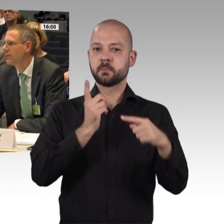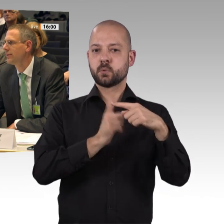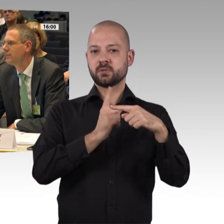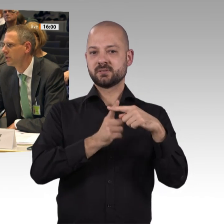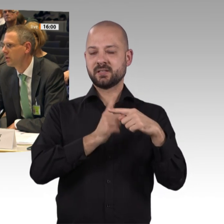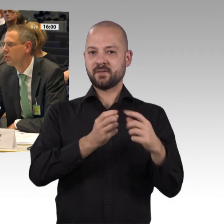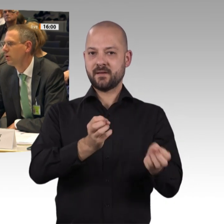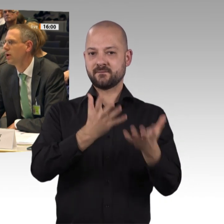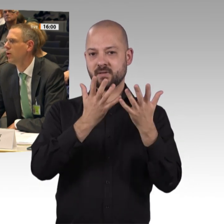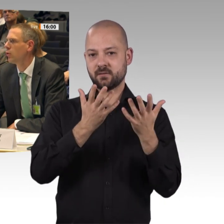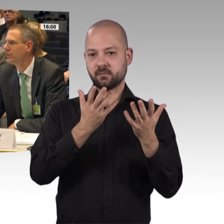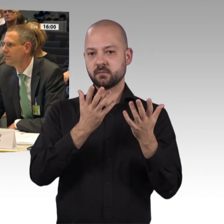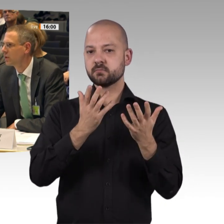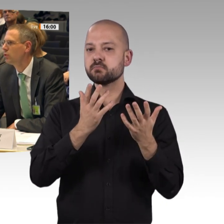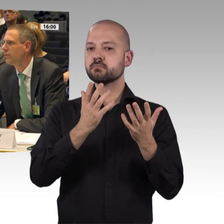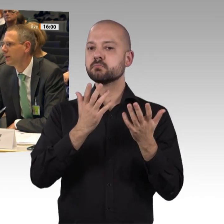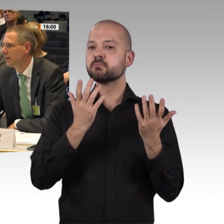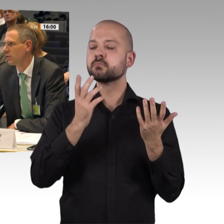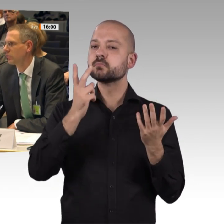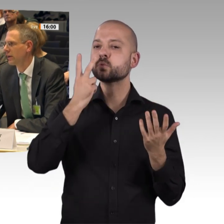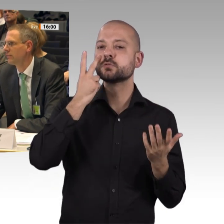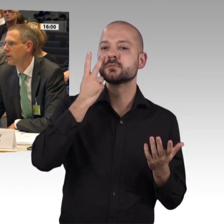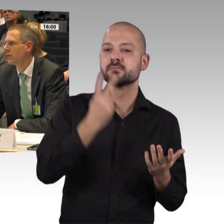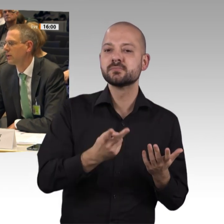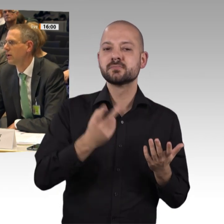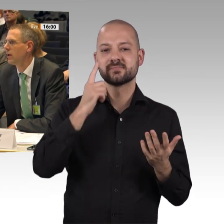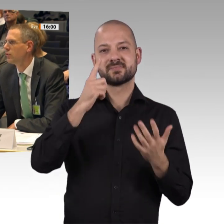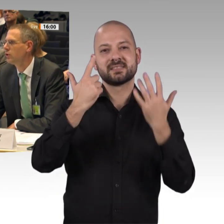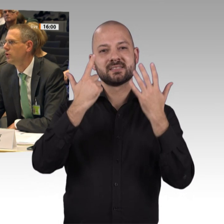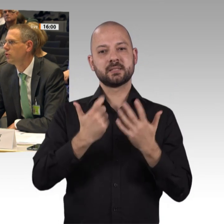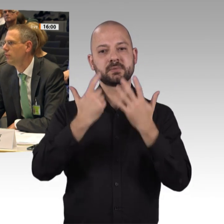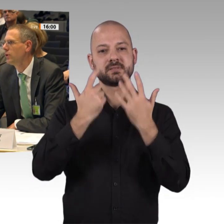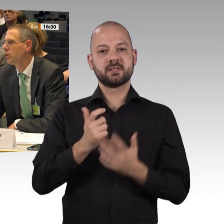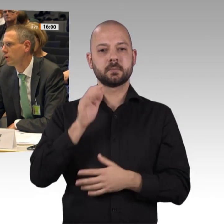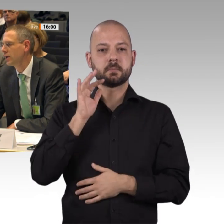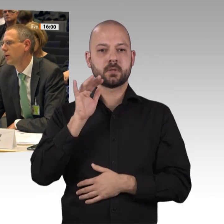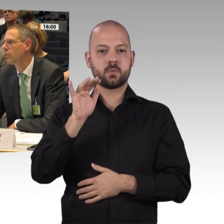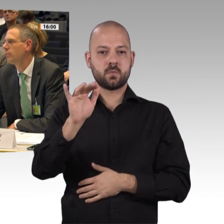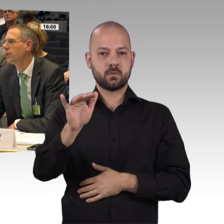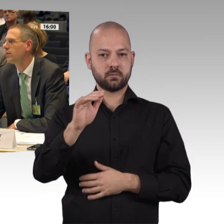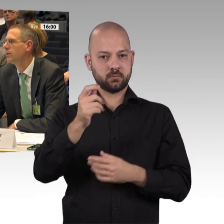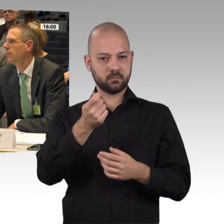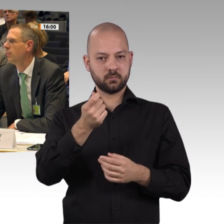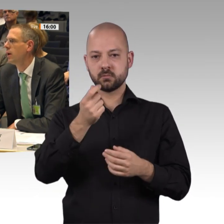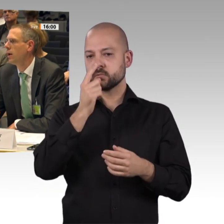der finanziellen Wirkung und der Wirkung der Veränderung sein wird. Durch die künftige Neuregelung